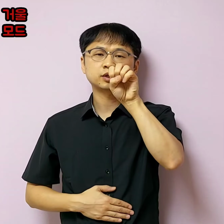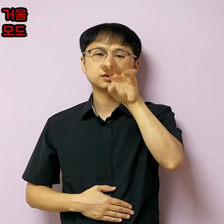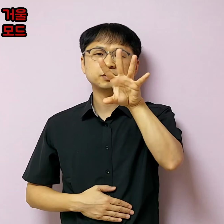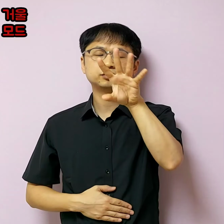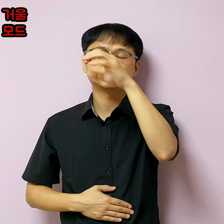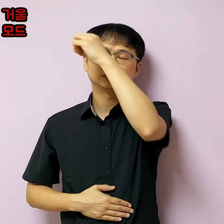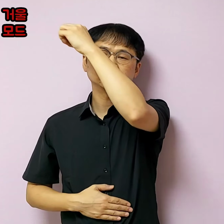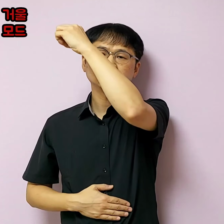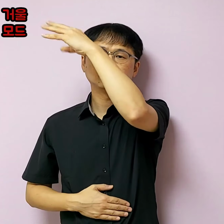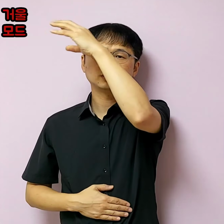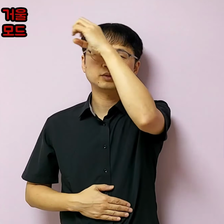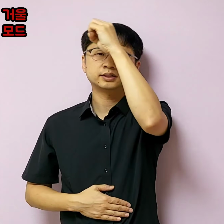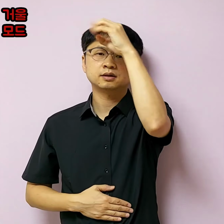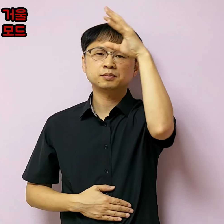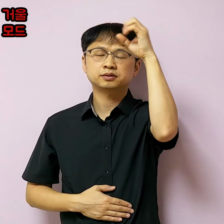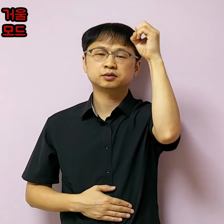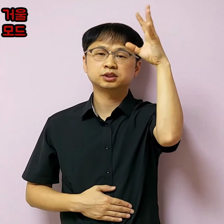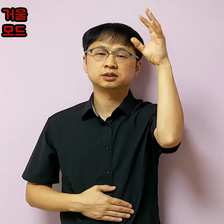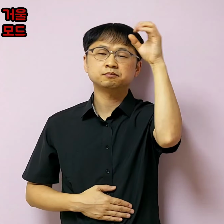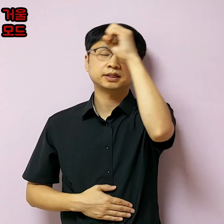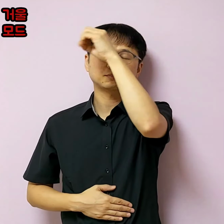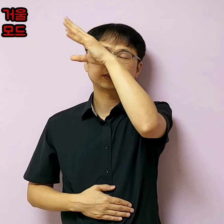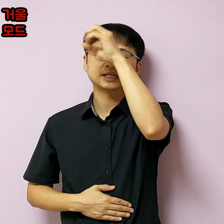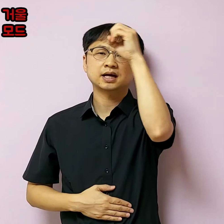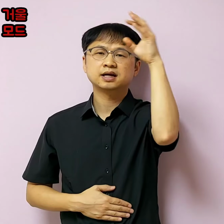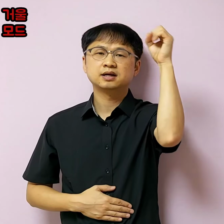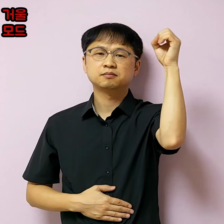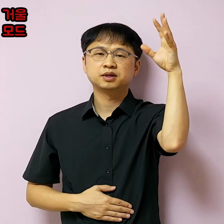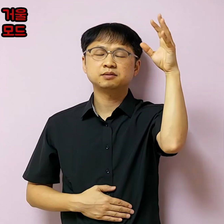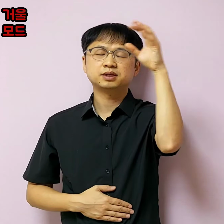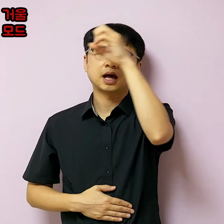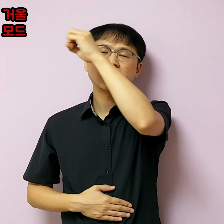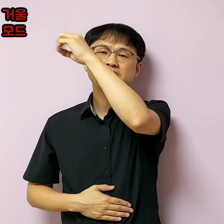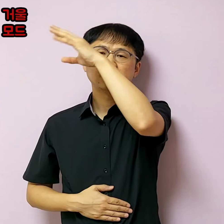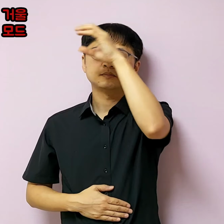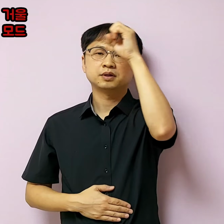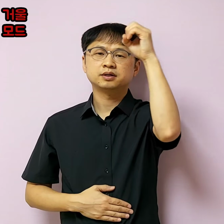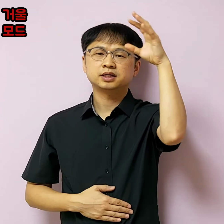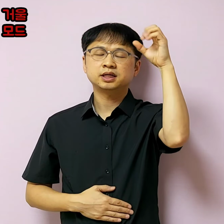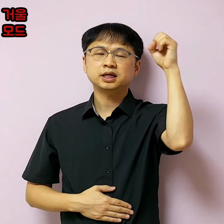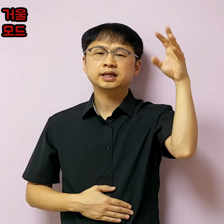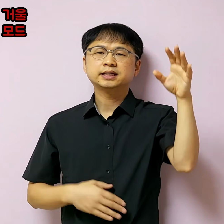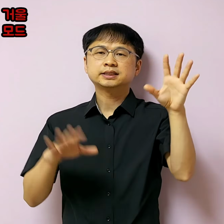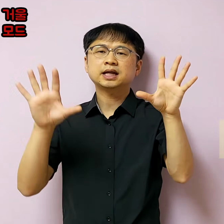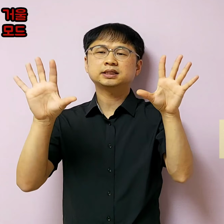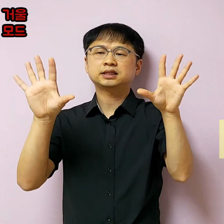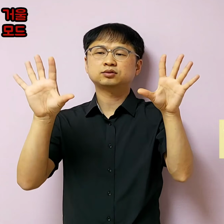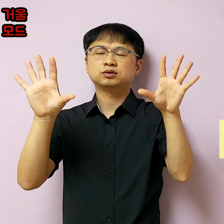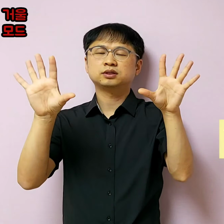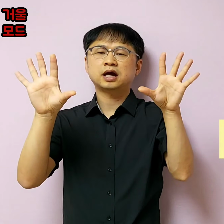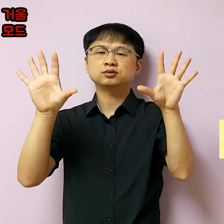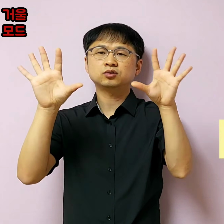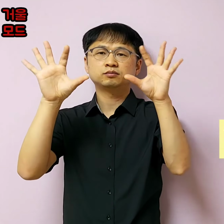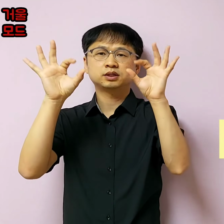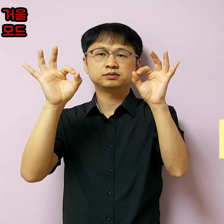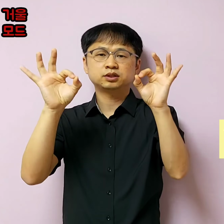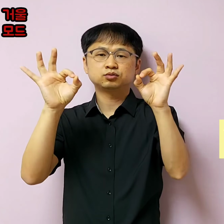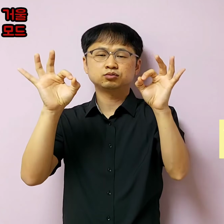쫙쫙 펴주시는 머리 위에서 펴주시는 반짝반짝 별입니다. 별이 사라지다 소는 양손 엄지검지를